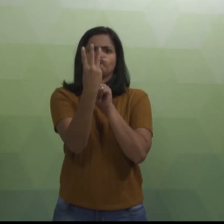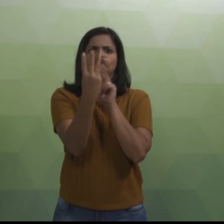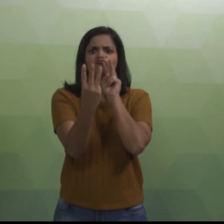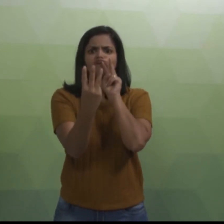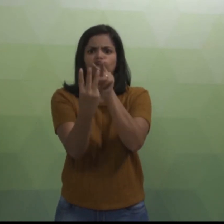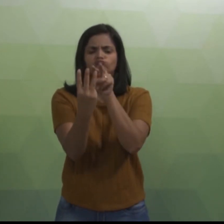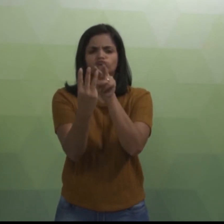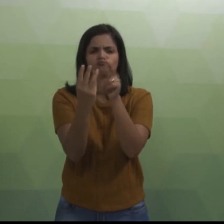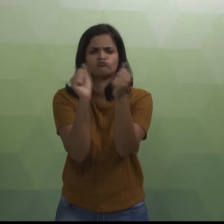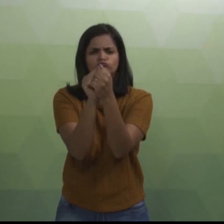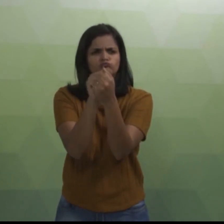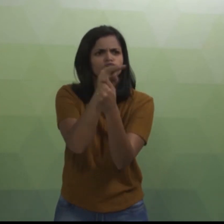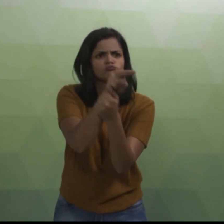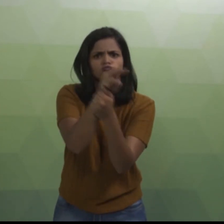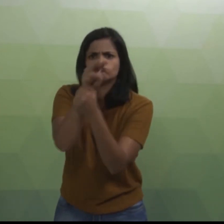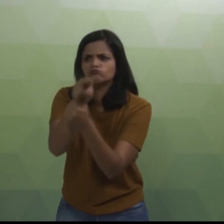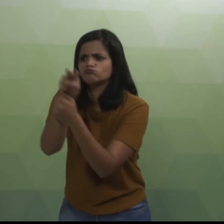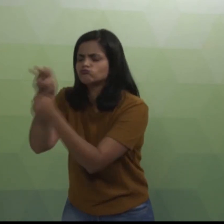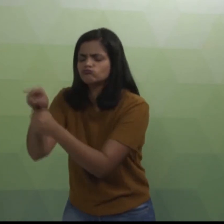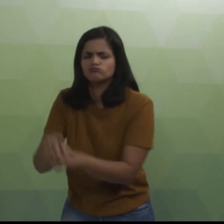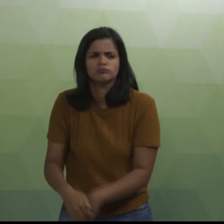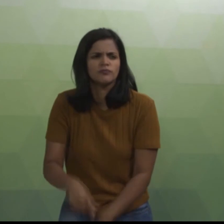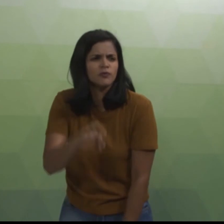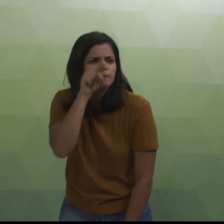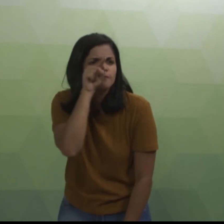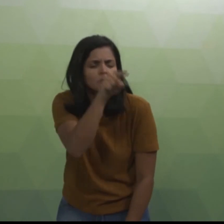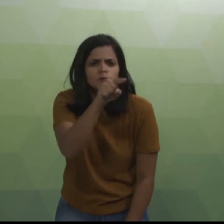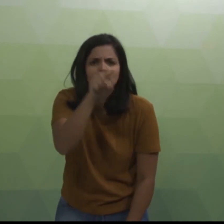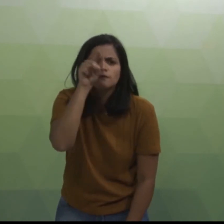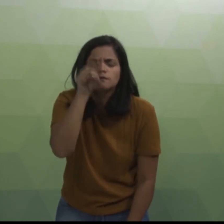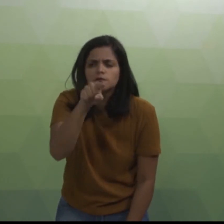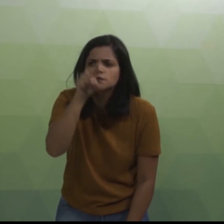eu estou conversando, eu tenho que olhar, marcação visual com a